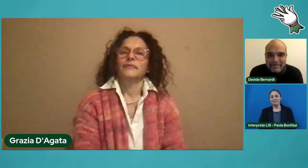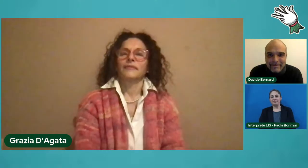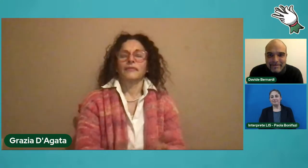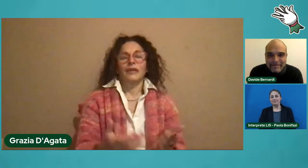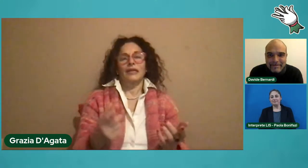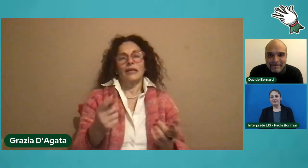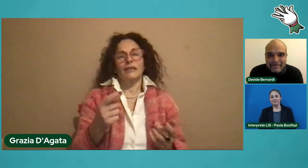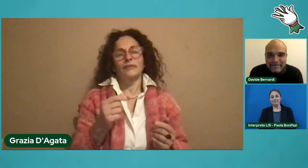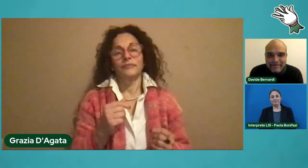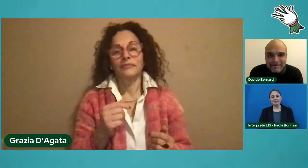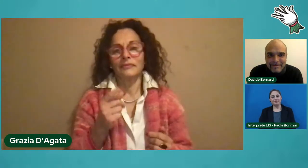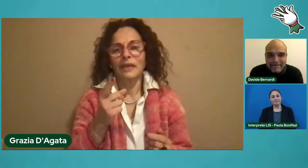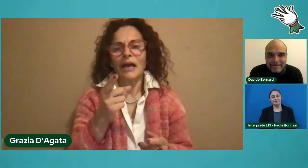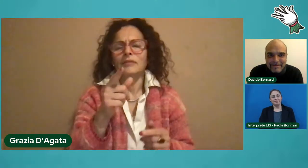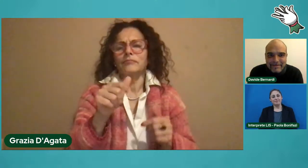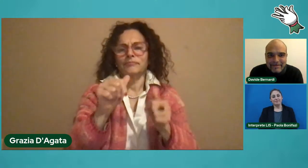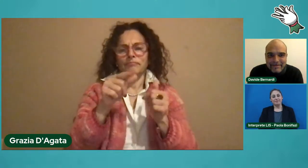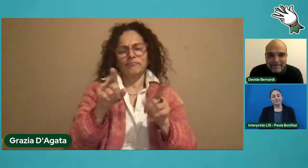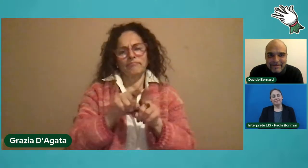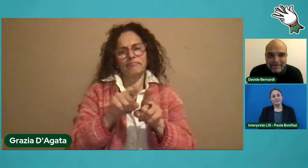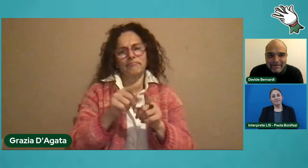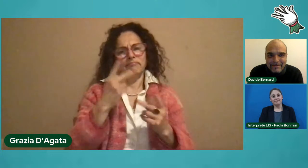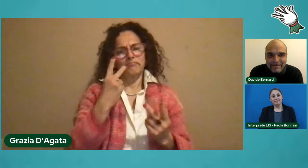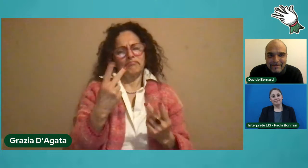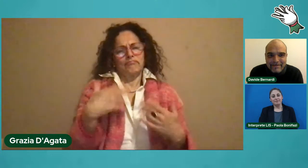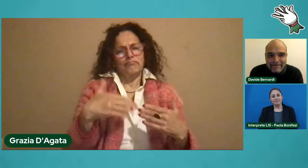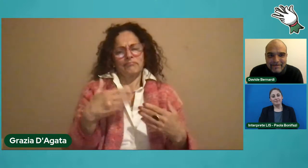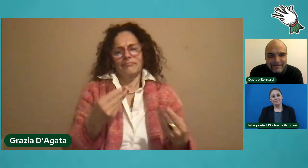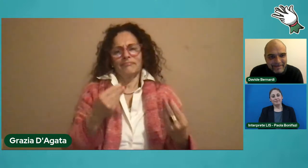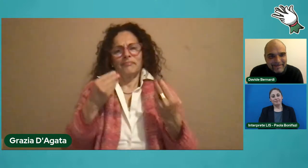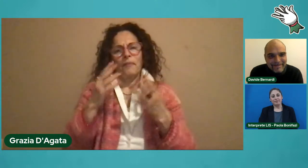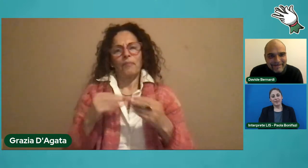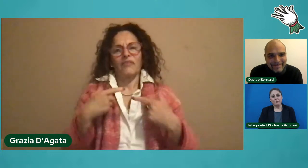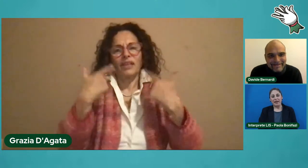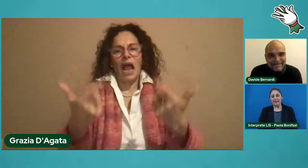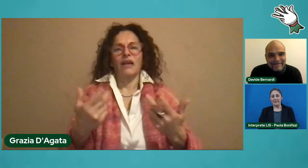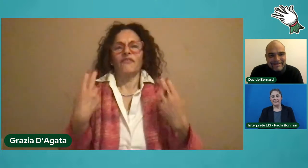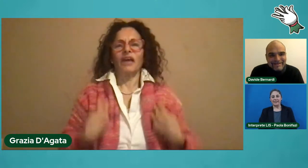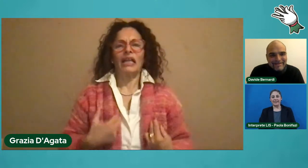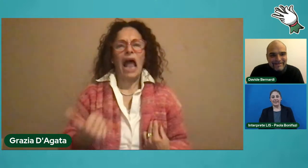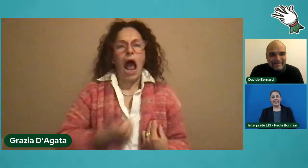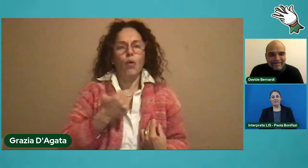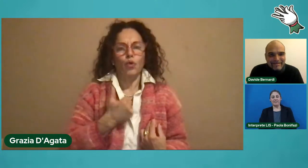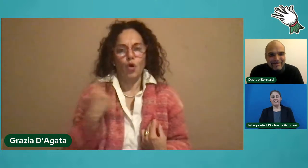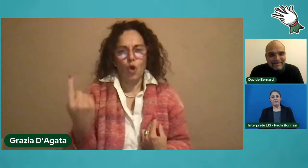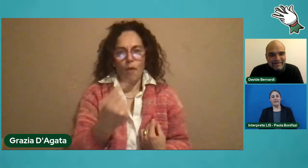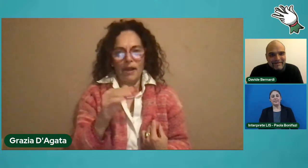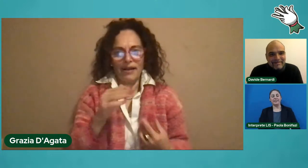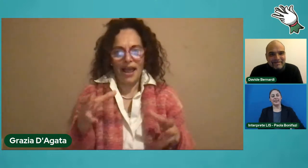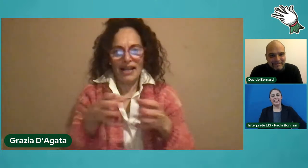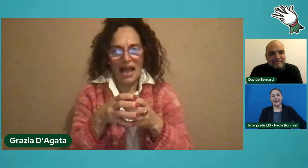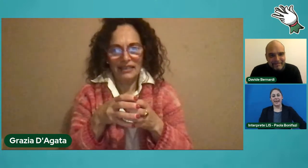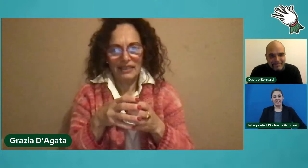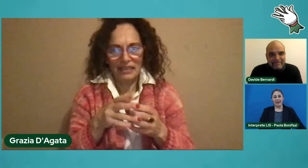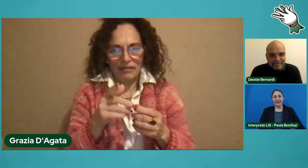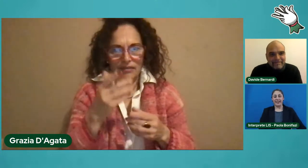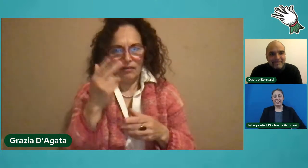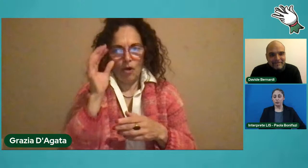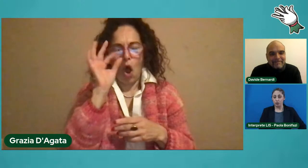Beh, effettivamente arrivare